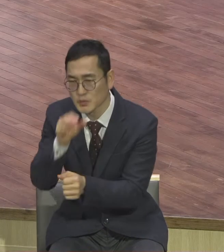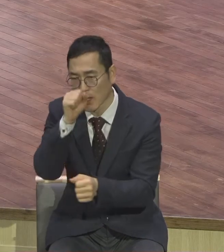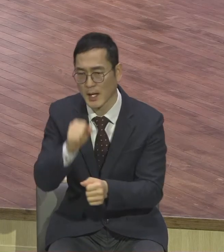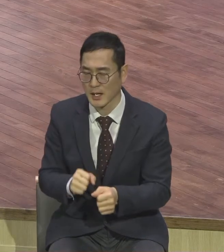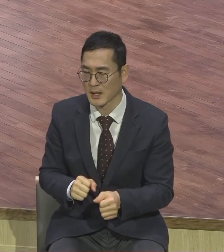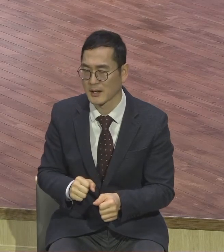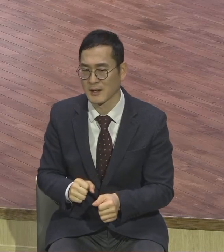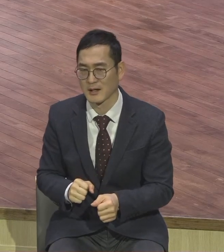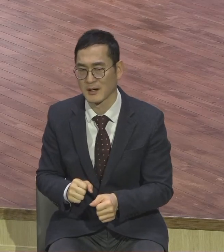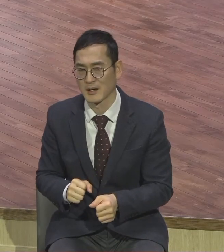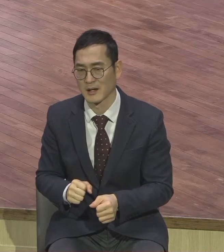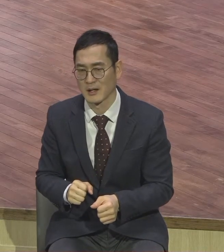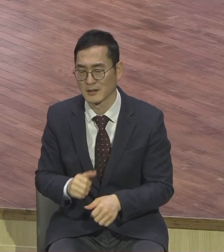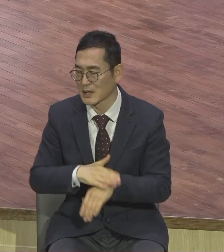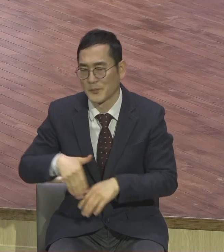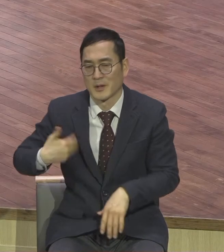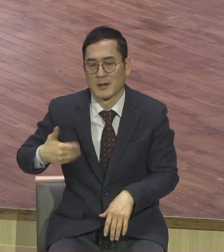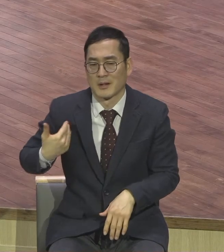떨어